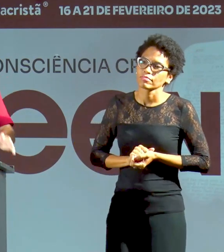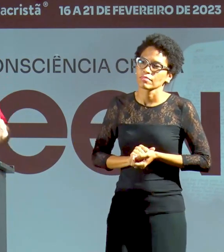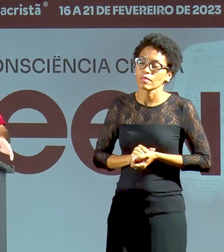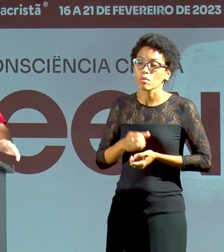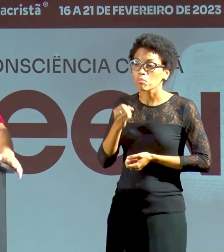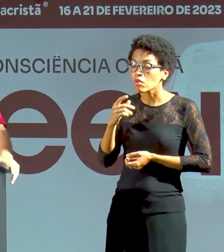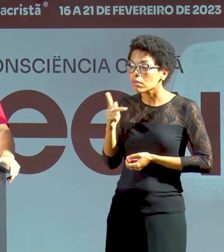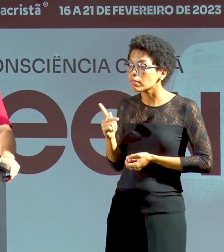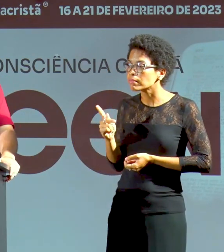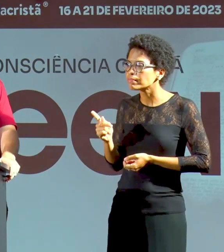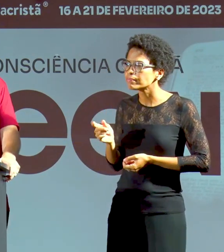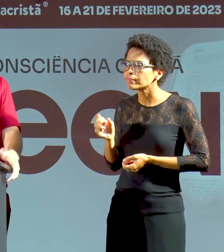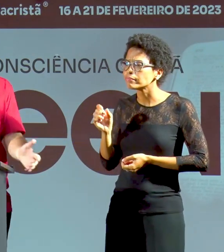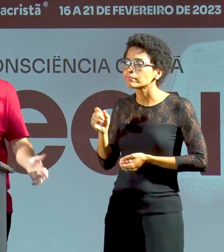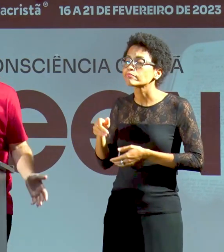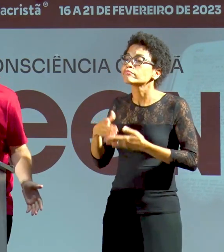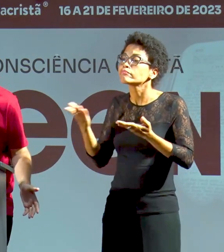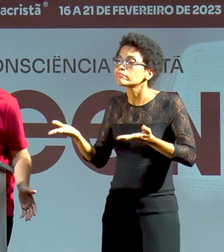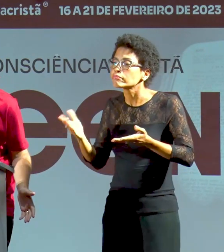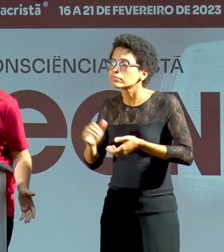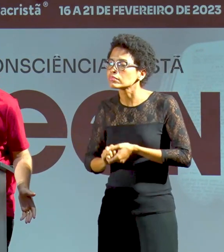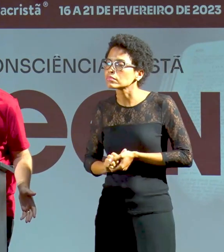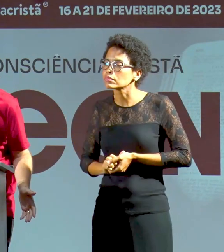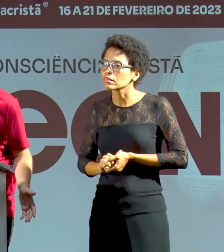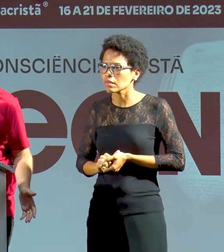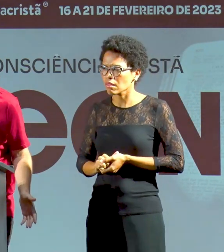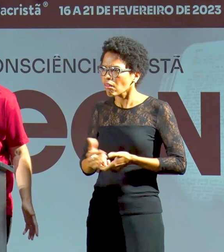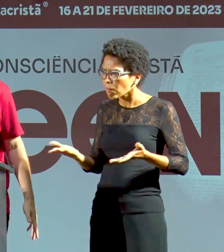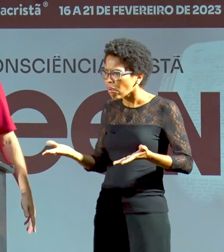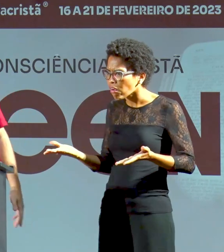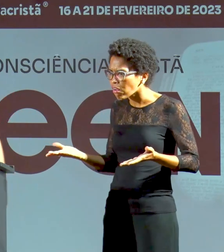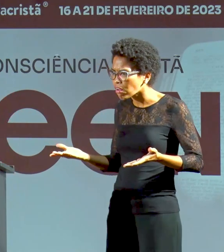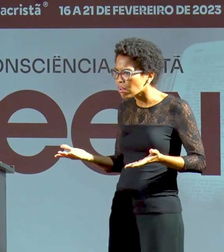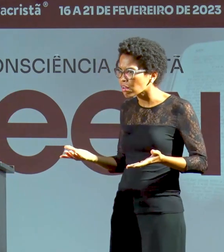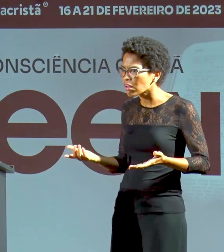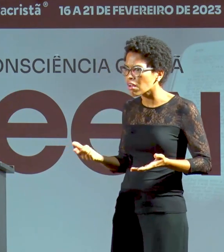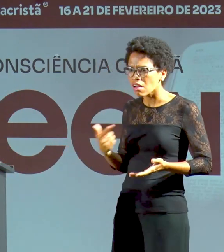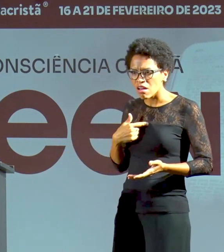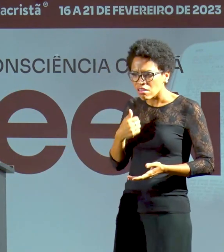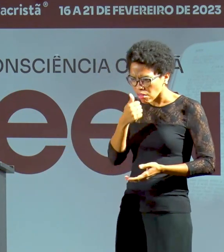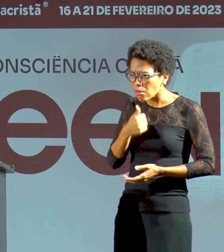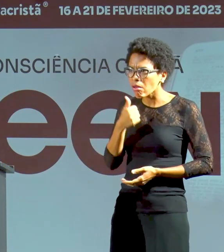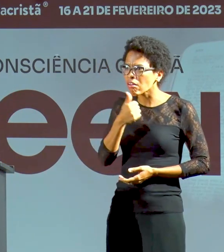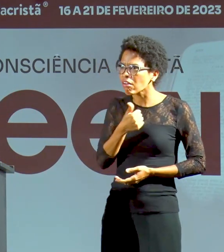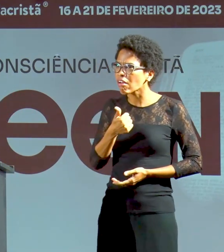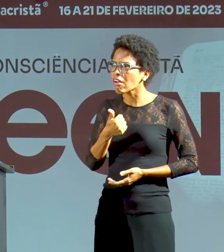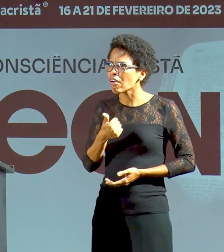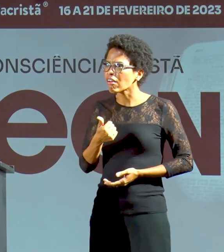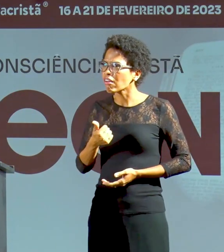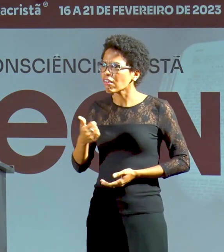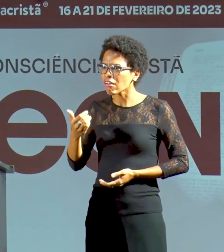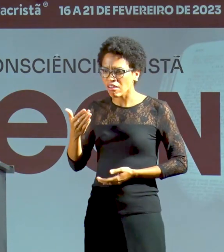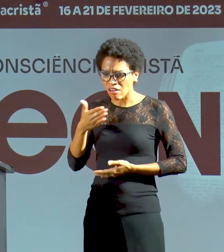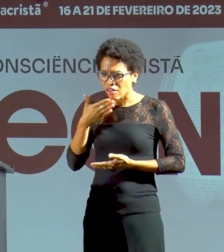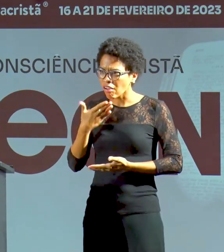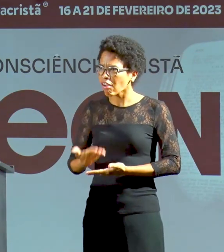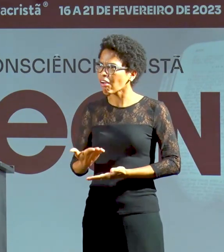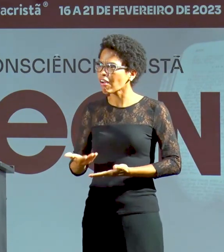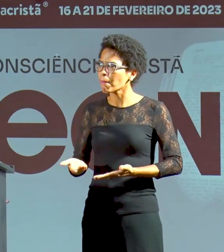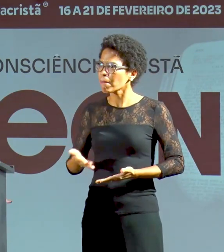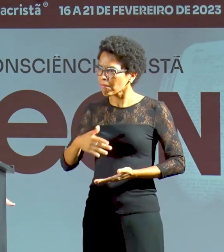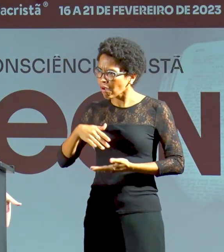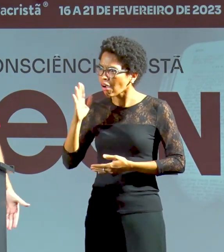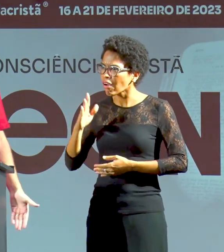beleza que mais que mais você não tem noção sacrifício que é já fazer isso é que ainda quer mais